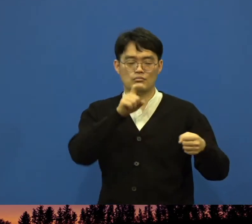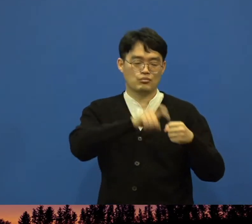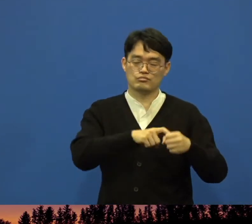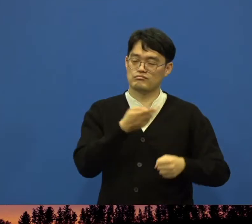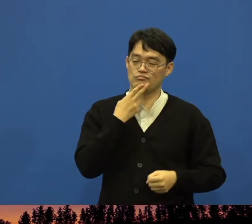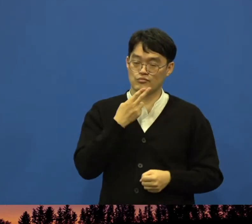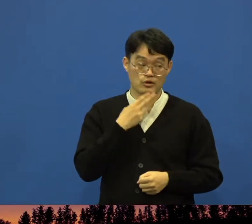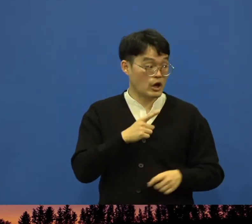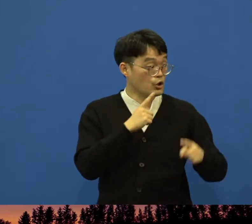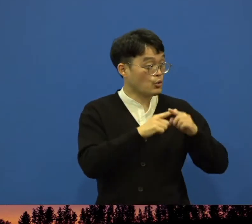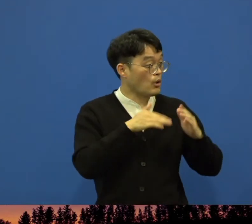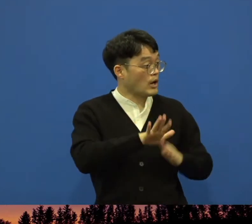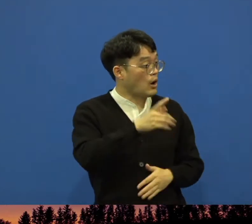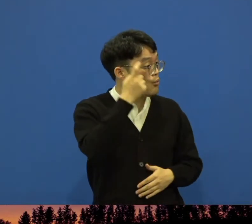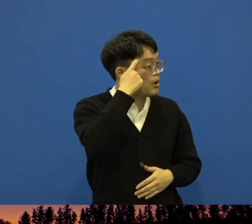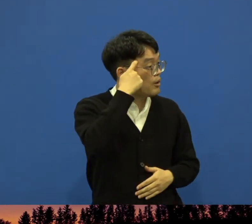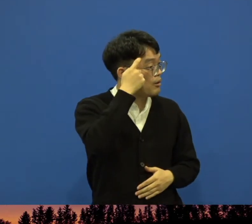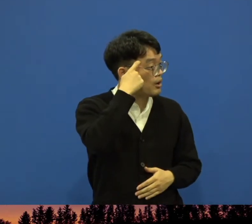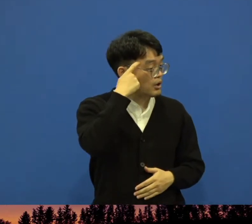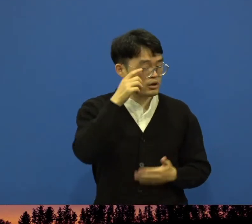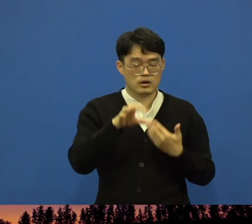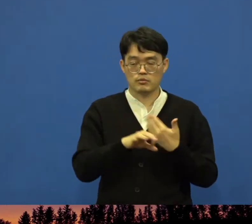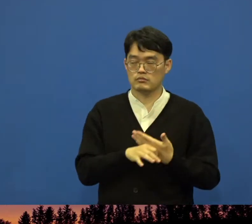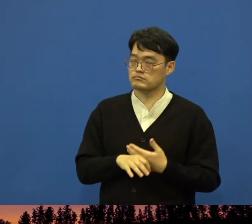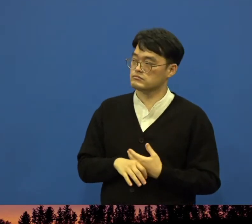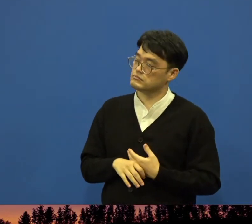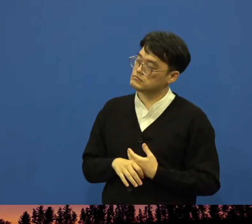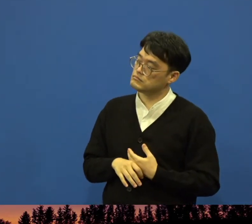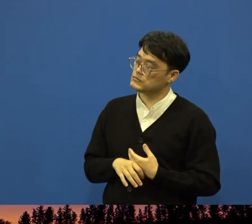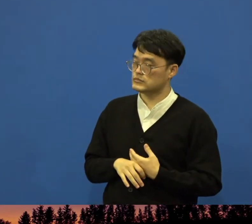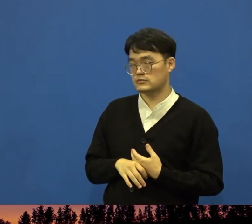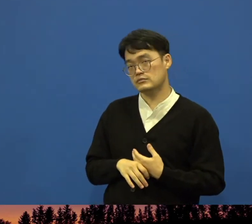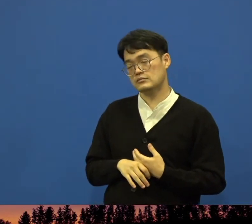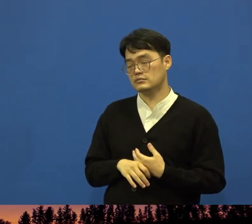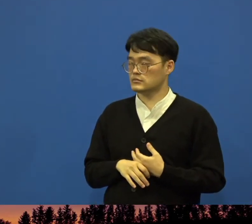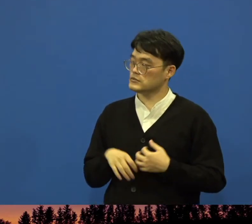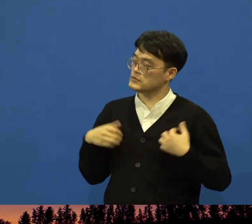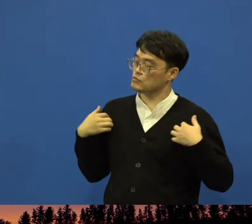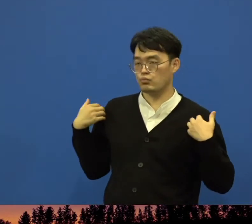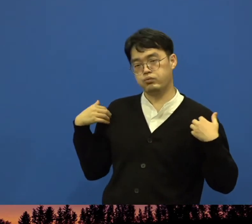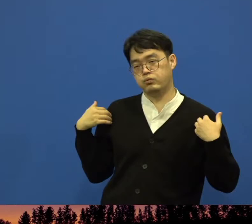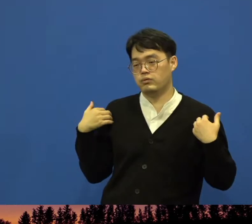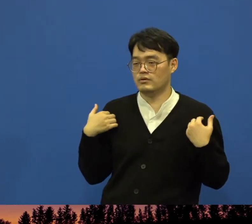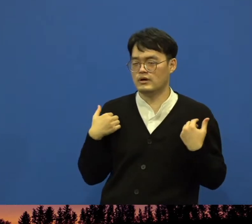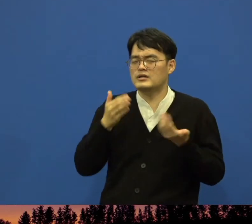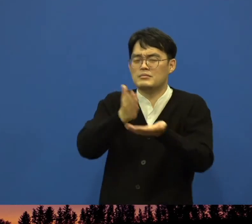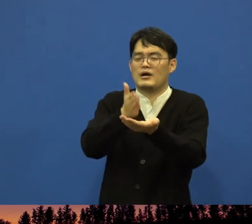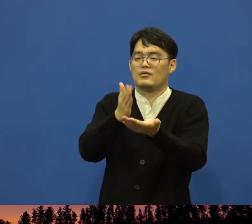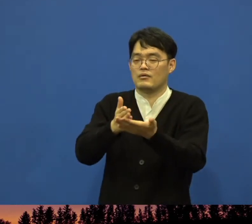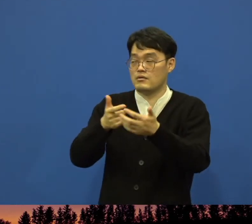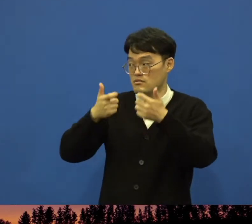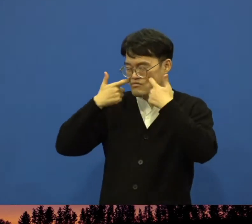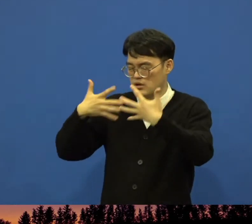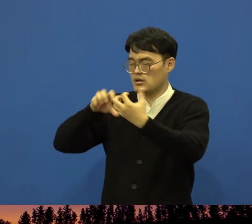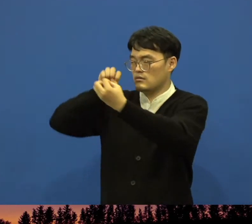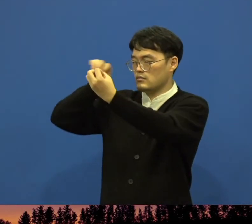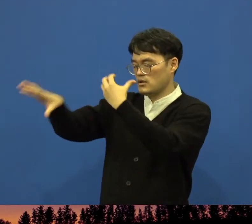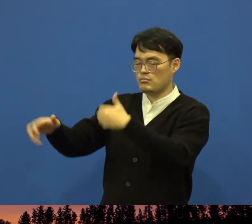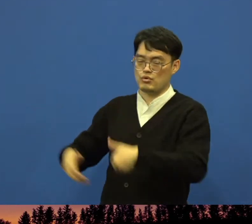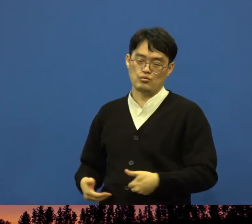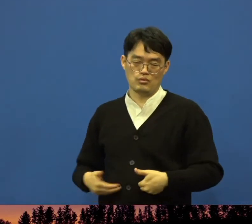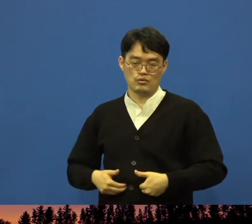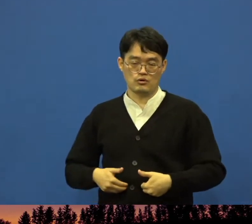왜 교회 가냐 이런 물으면 답을 제대로 할 수 있느냐는 거예요. 왜 내가 예수를 믿느냐는 거죠. 왜 성경을 읽느냐는